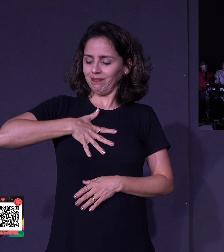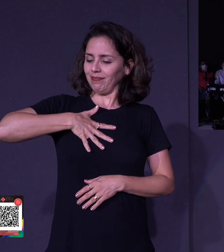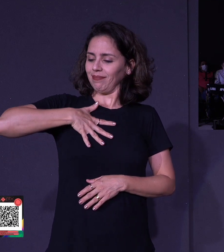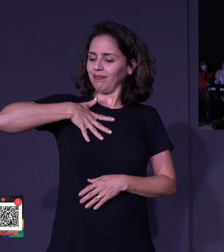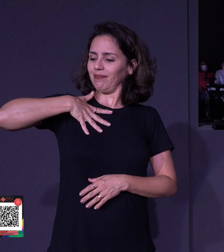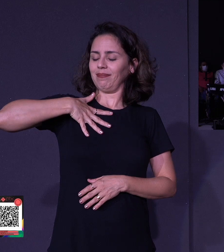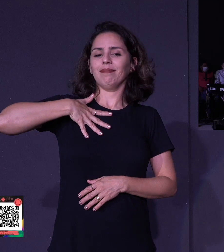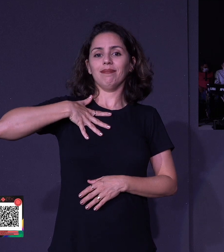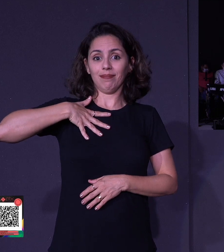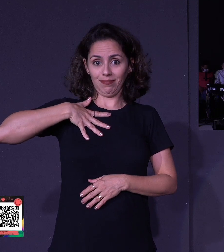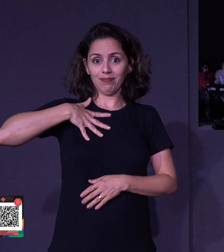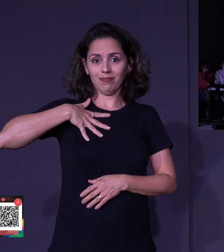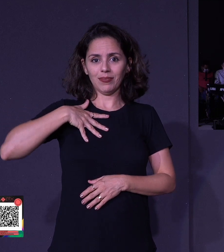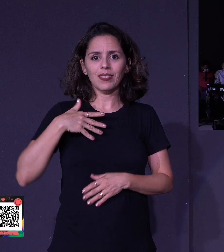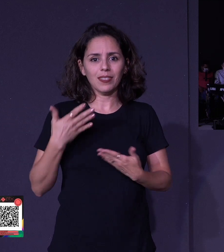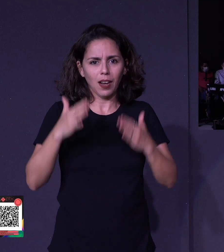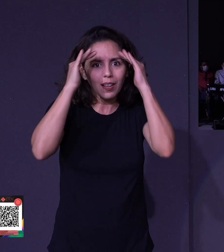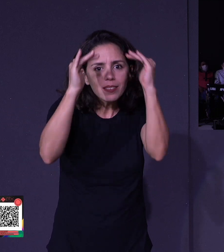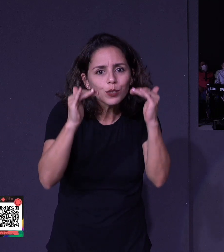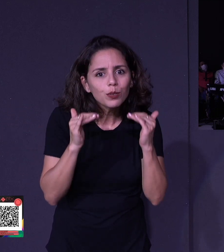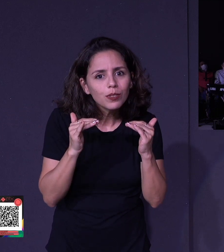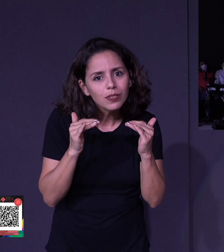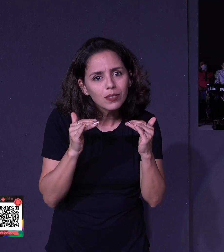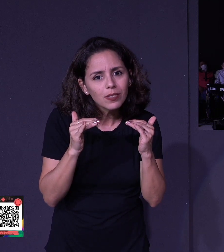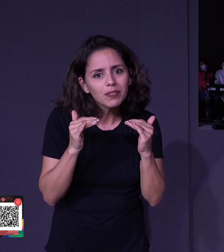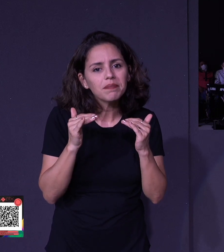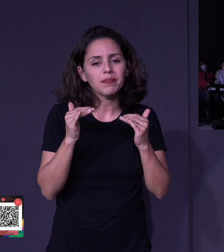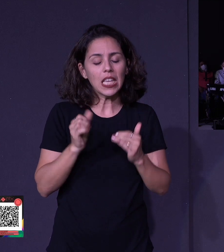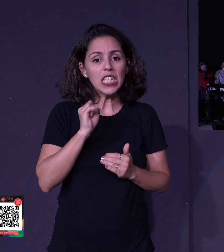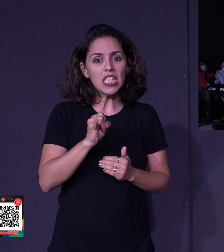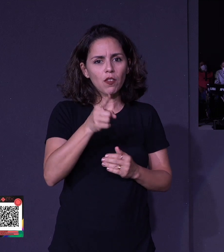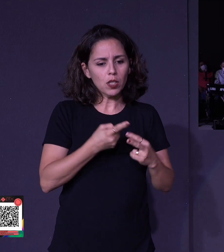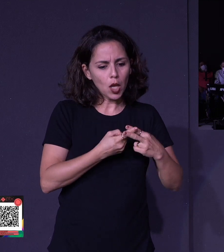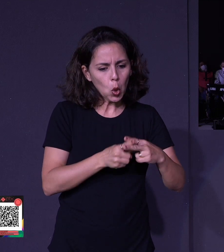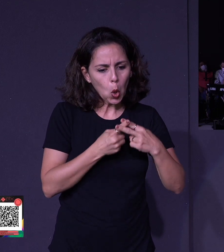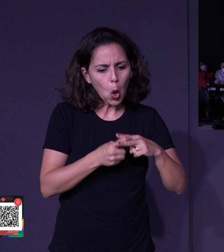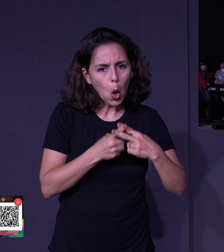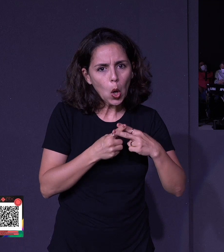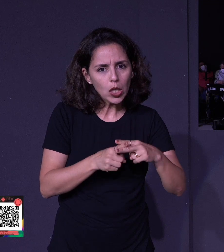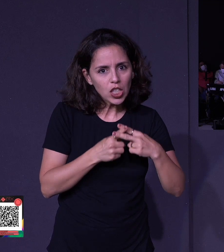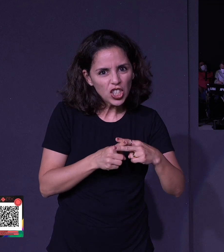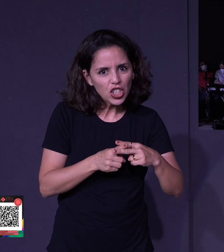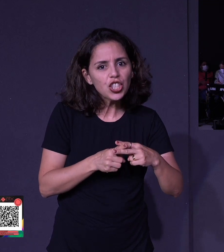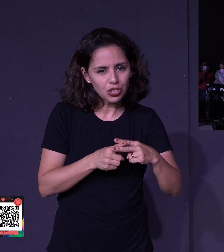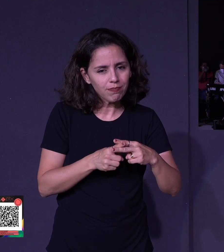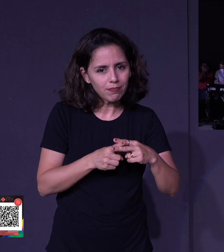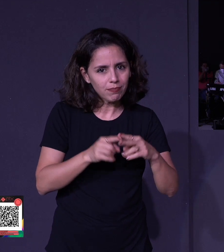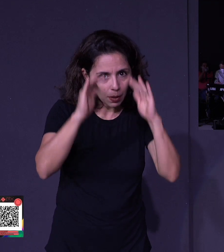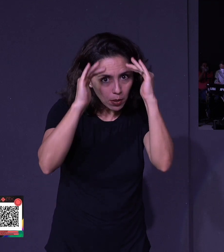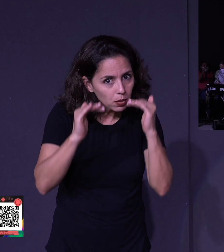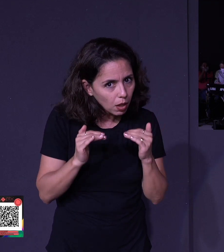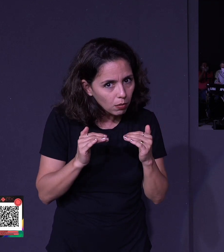sua alma. Escute, querido, a correção e a imposição de limites em amor. Escute,